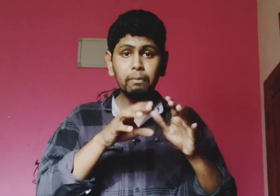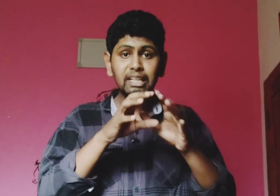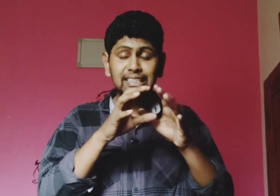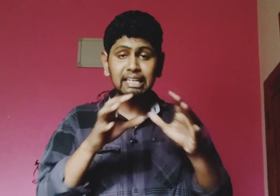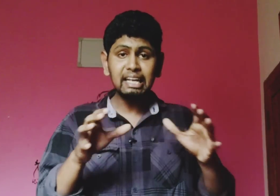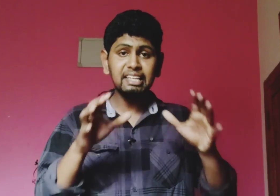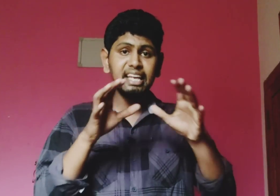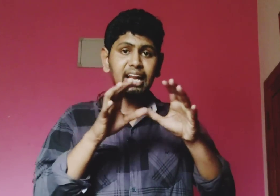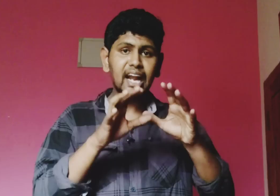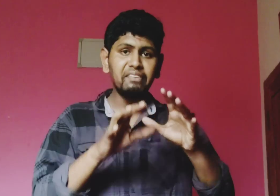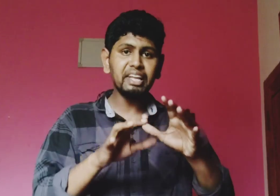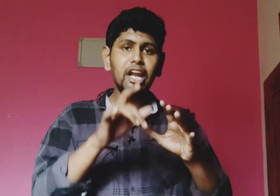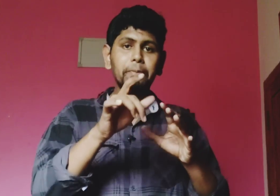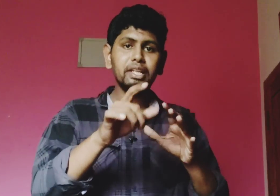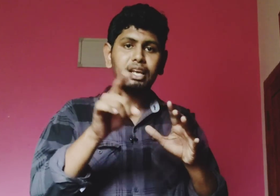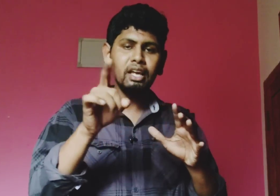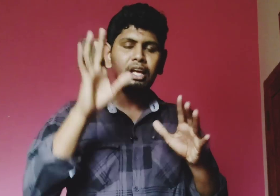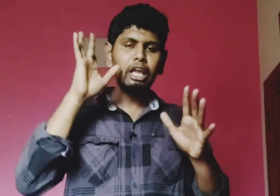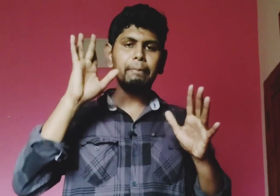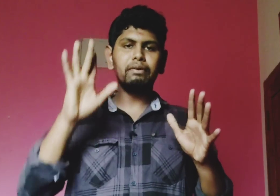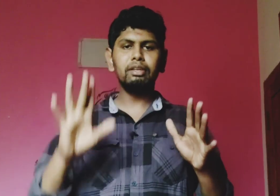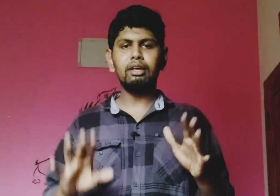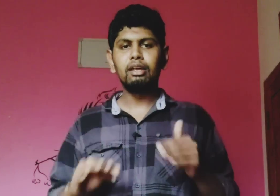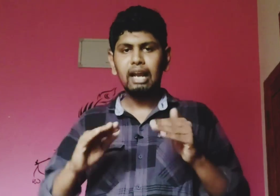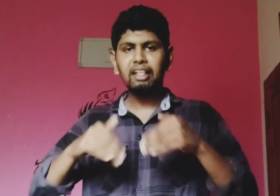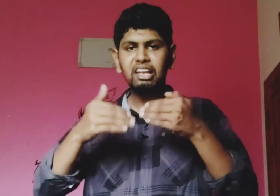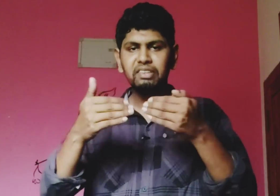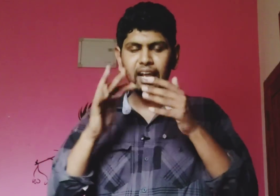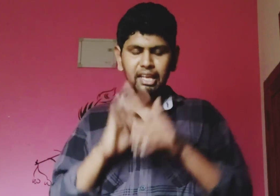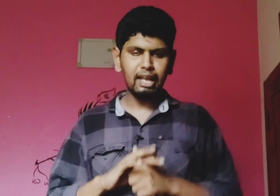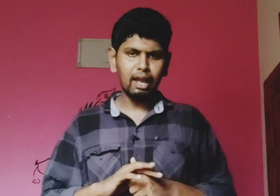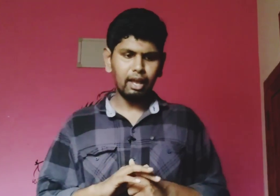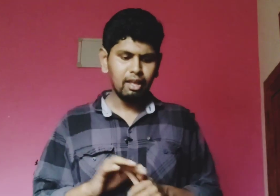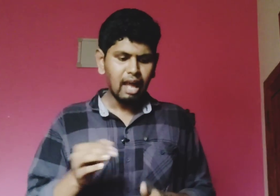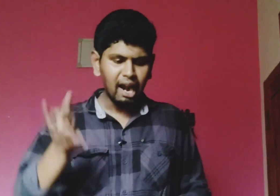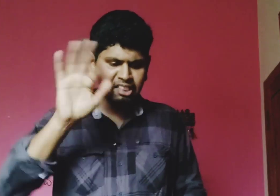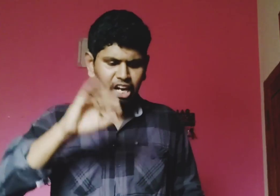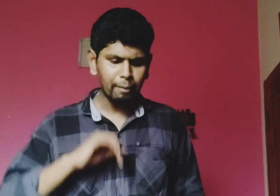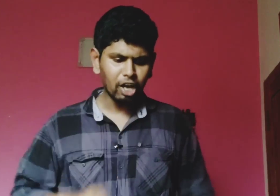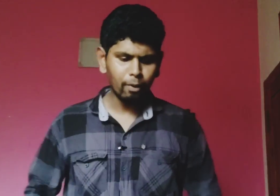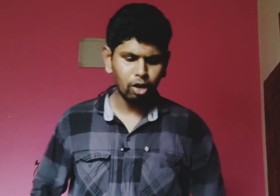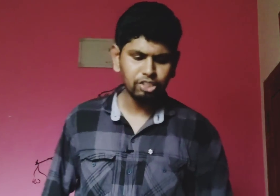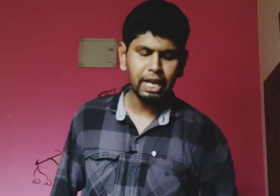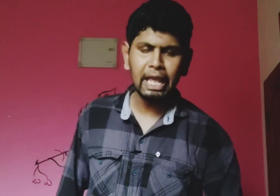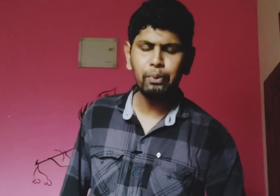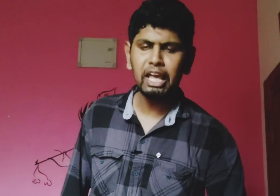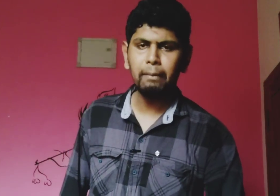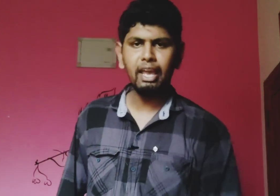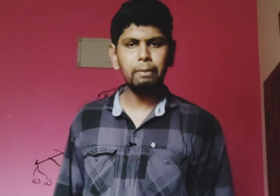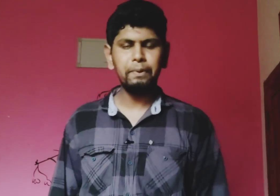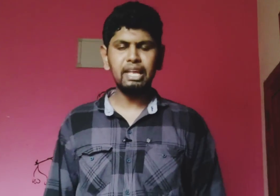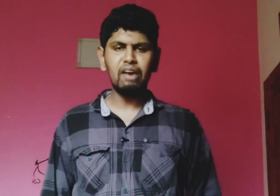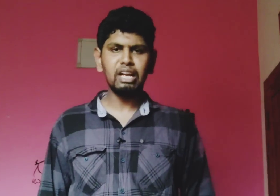மீது சட்ட ரீதியான நடவடிக்கை எடுப்பதற்கு இப்ப வந்து களத்தில் வந்து இறங்கியிருக்காங்க. அடுத்து என்ன பார்க்க போறோம், சென்னை உடைய மேயர் பிரியா அவர்கள்